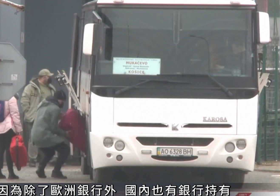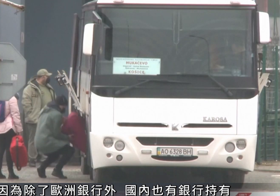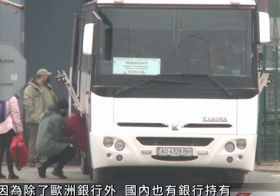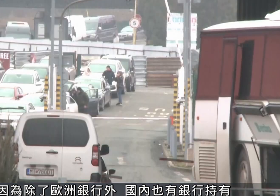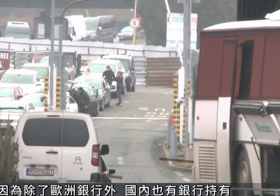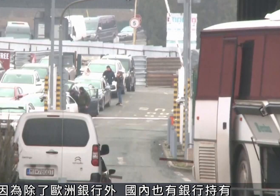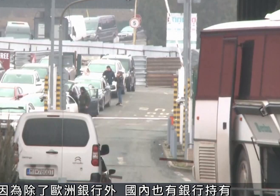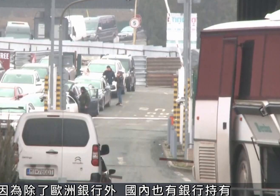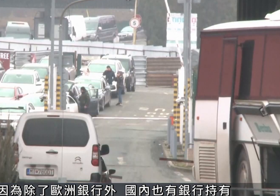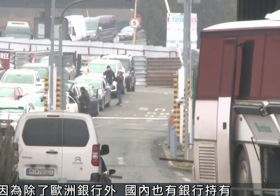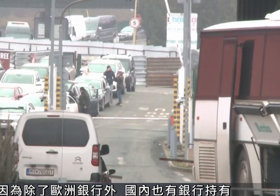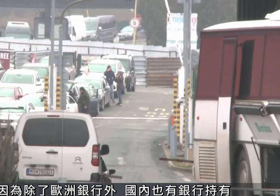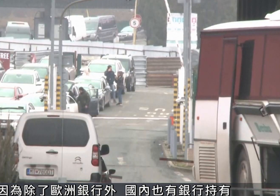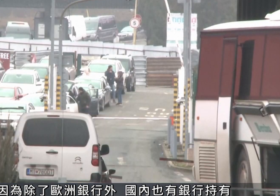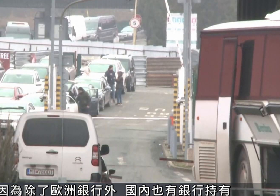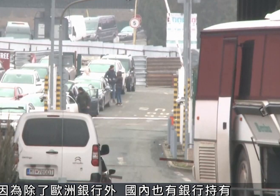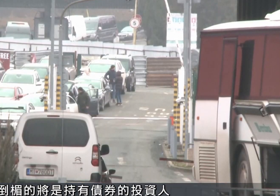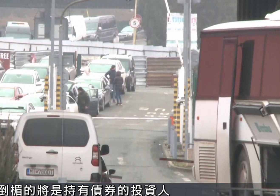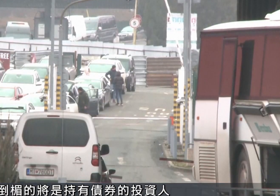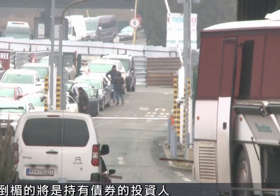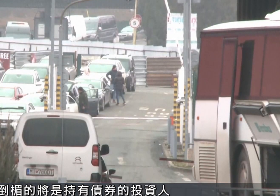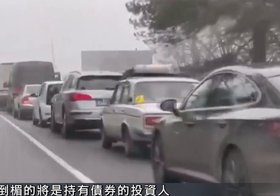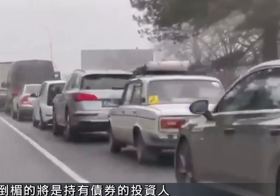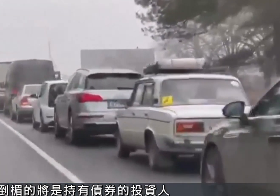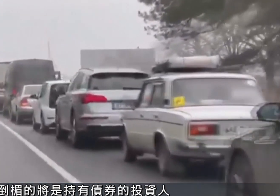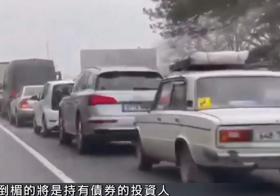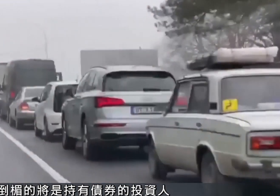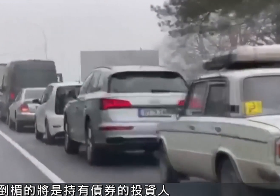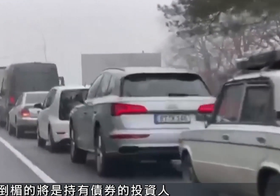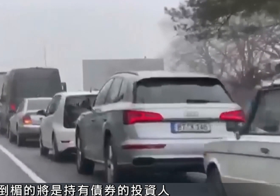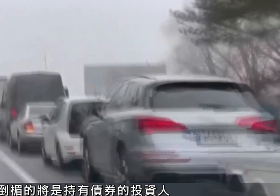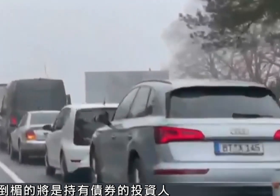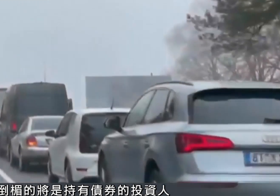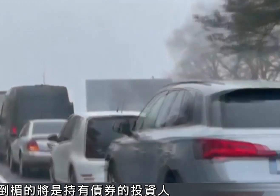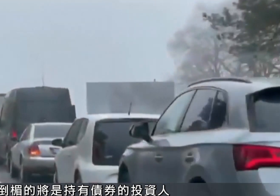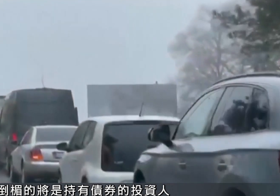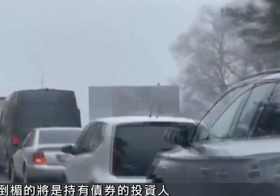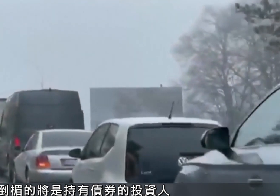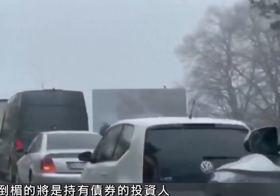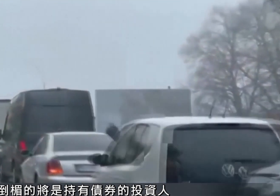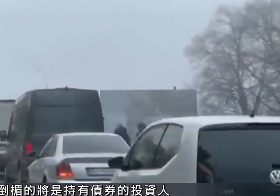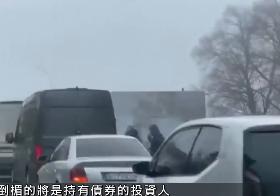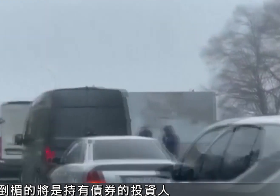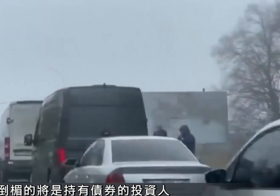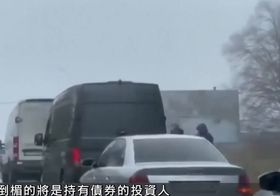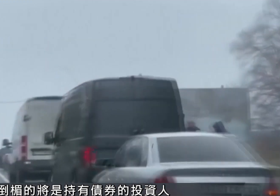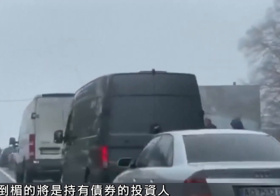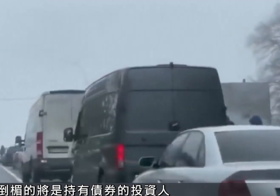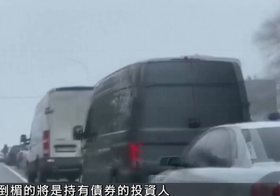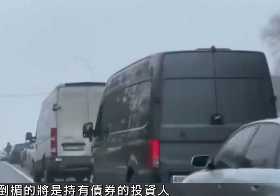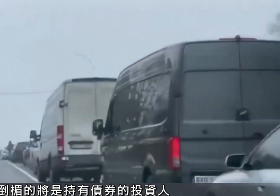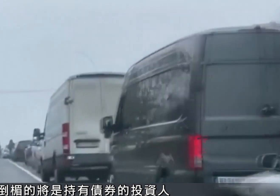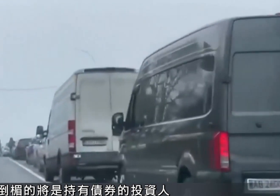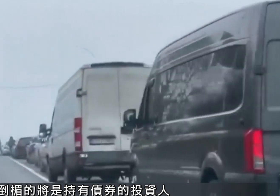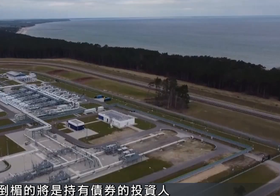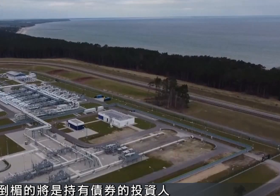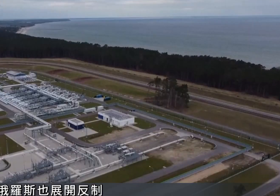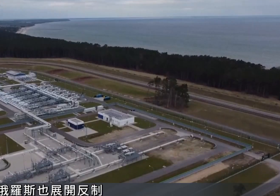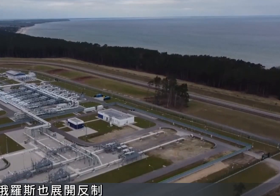有。一旦俄国进行封锁，倒霉的将是持有债券的投资人。而且接下来若各国制裁力道加大，俄罗斯